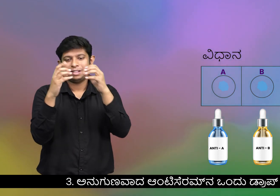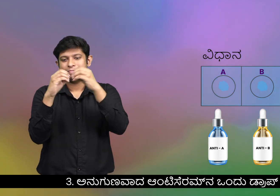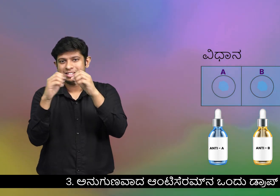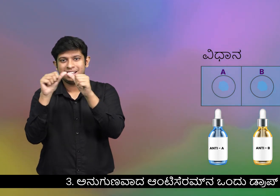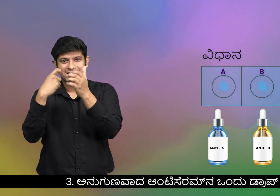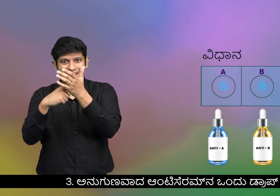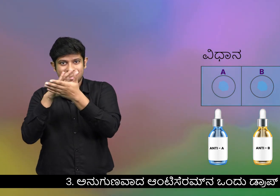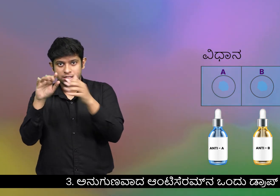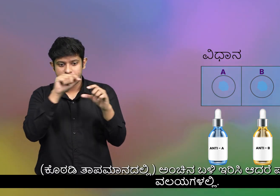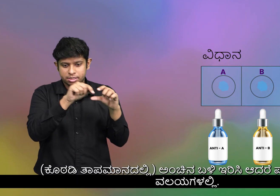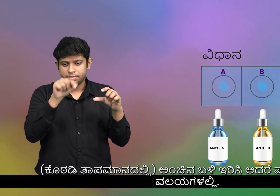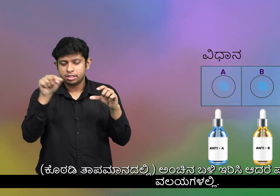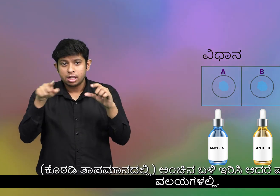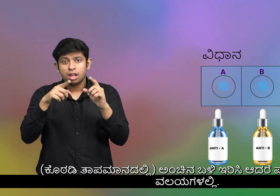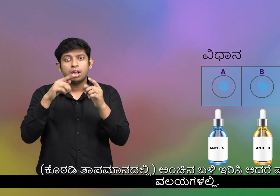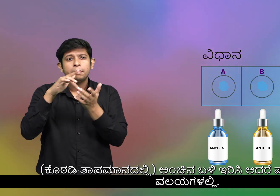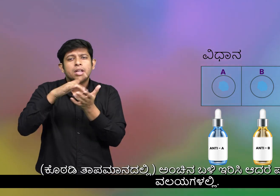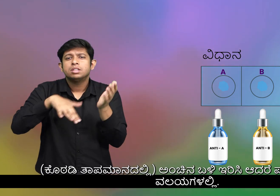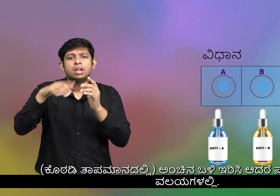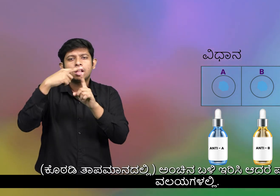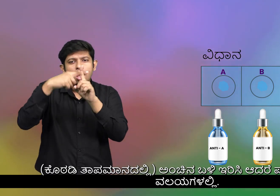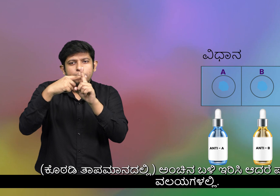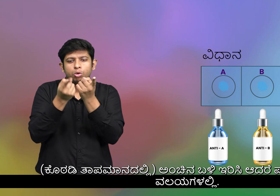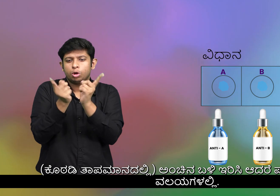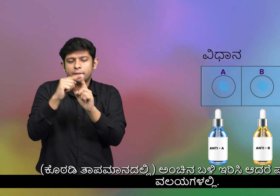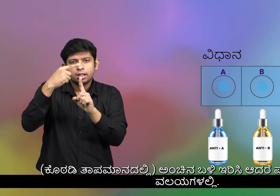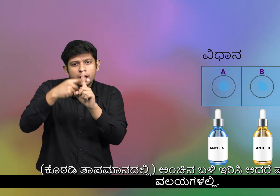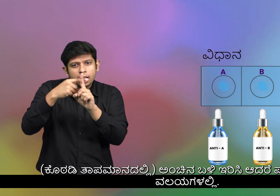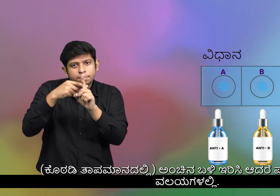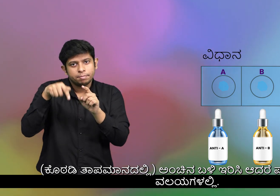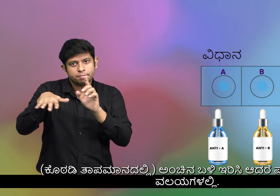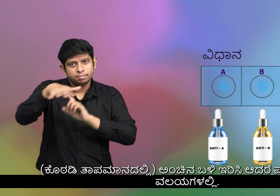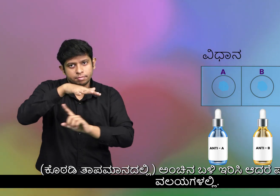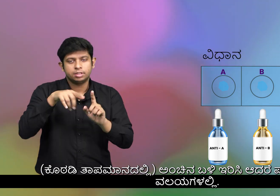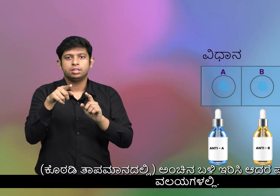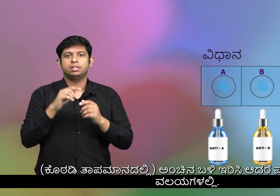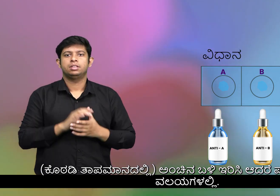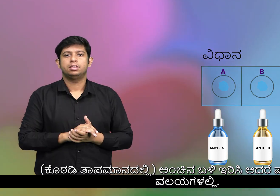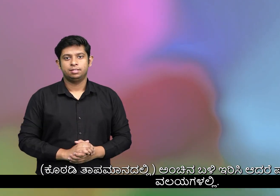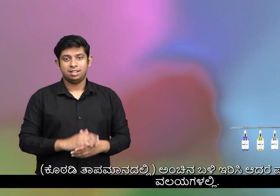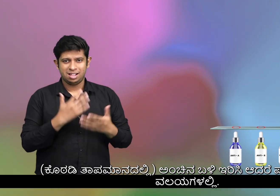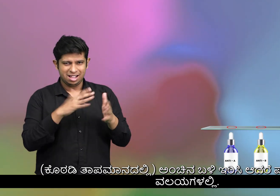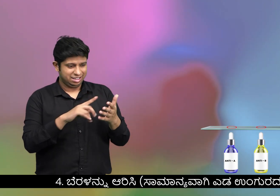ಅನ್ನು ಕೊಠಡಿ ತಾಪಮಾನದಲ್ಲಿ ಅಂಚಿನ ಬಳಿ ಇರಿಸಿ, ಆದರೆ ಪ್ರತಿಯೊಂದು ವಲಯಗಳಲ್ಲಿ